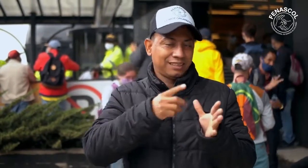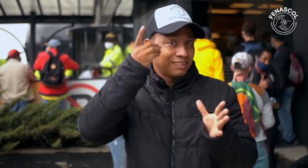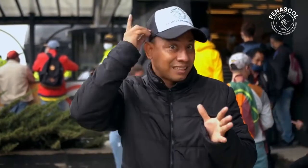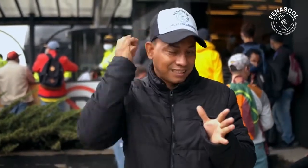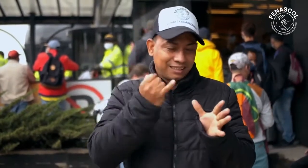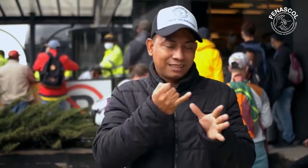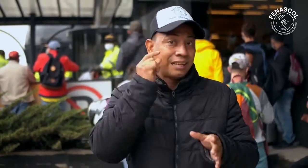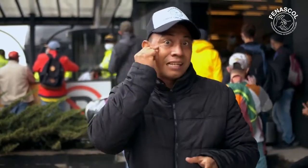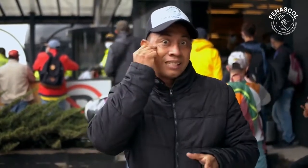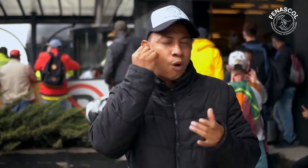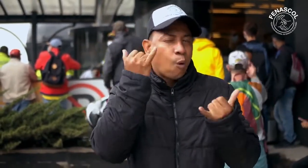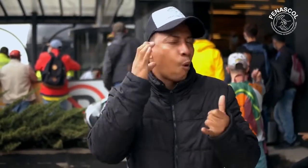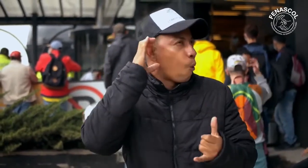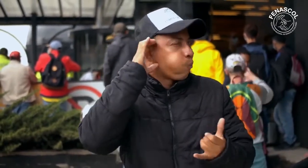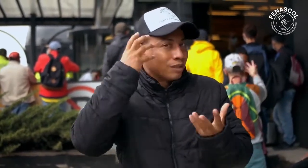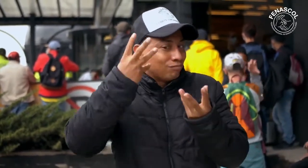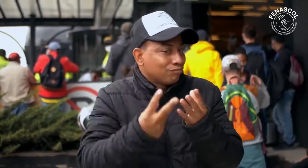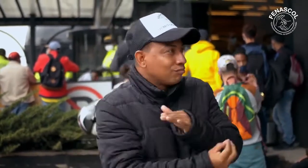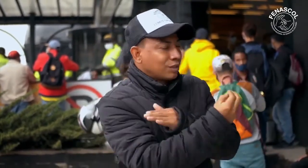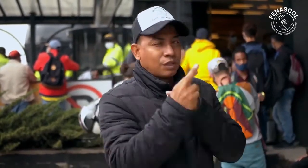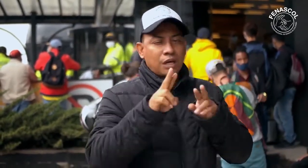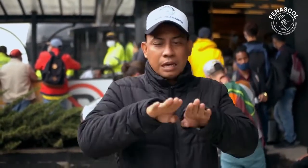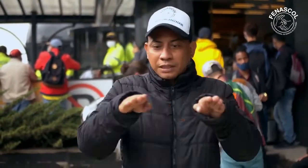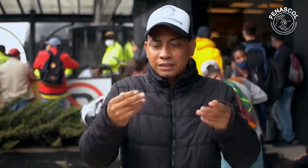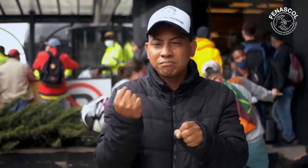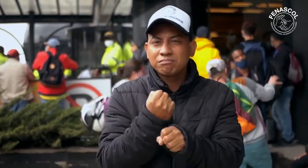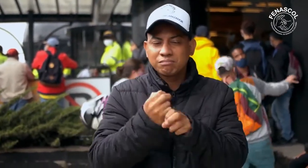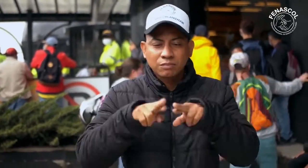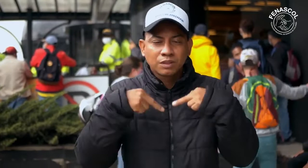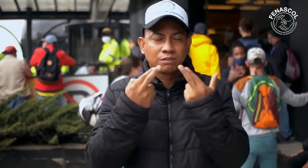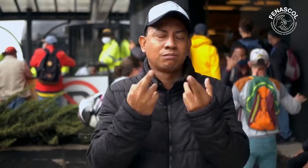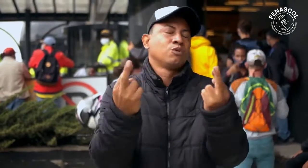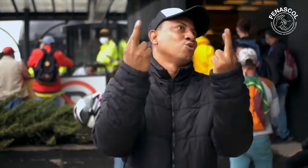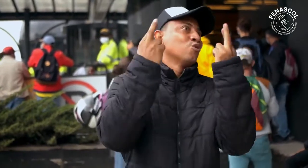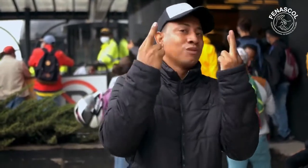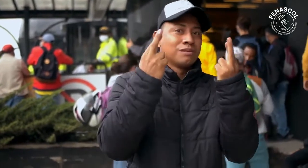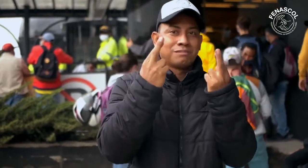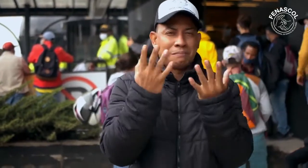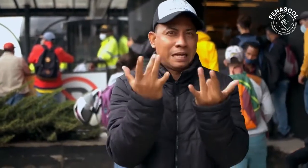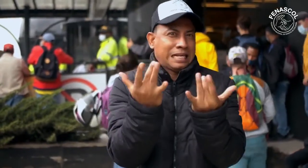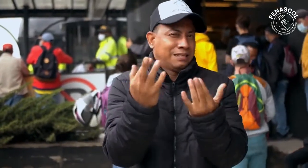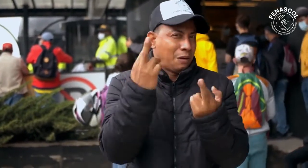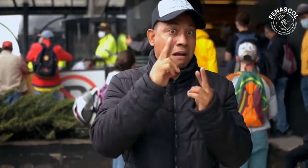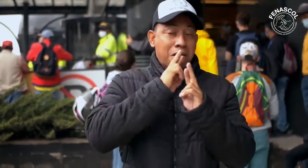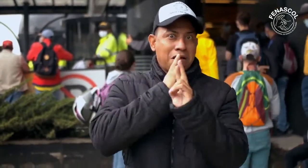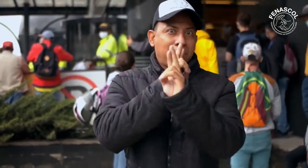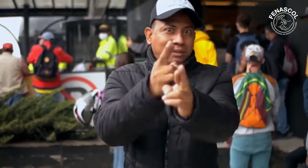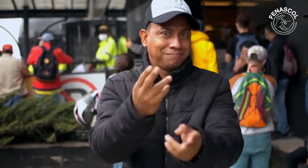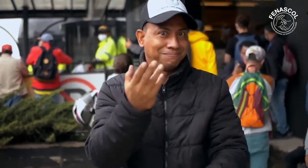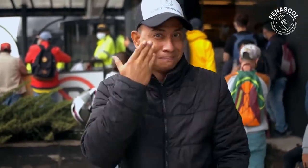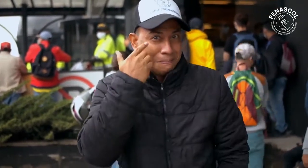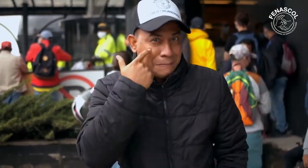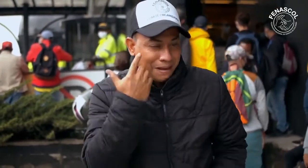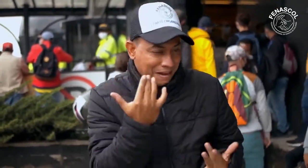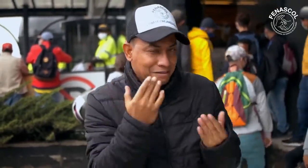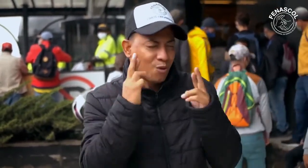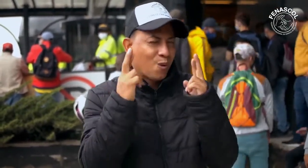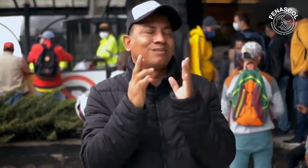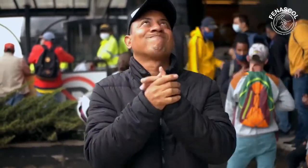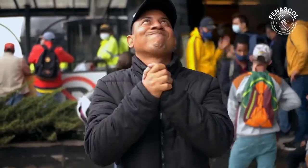Erika, Daniel y Henry. Están en este momento en la mesa. Esperamos a que nos traigan una buena